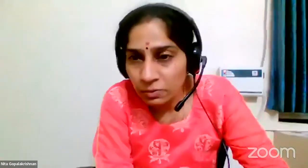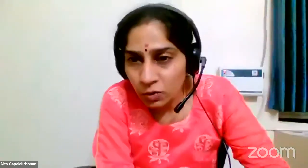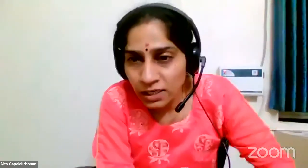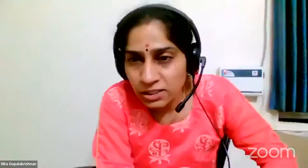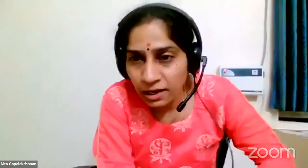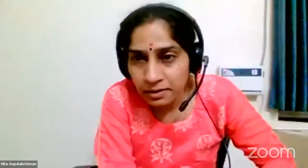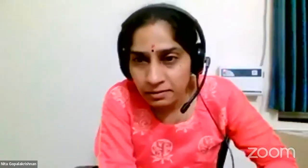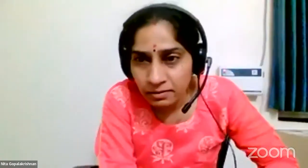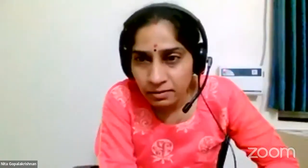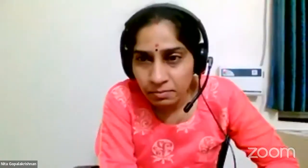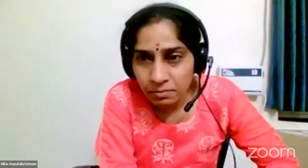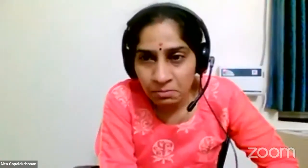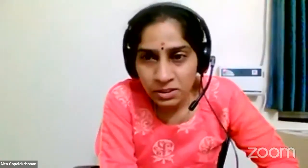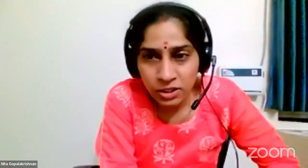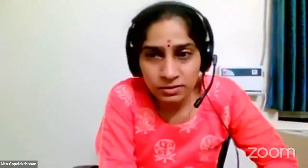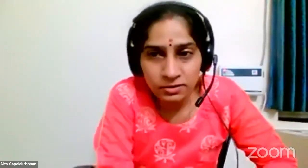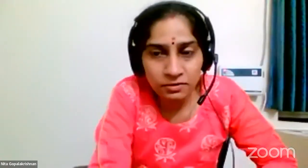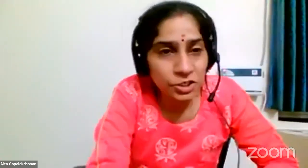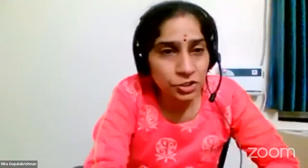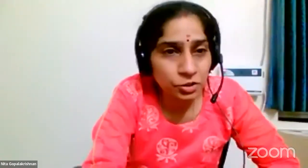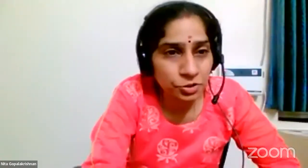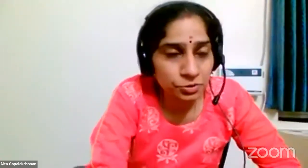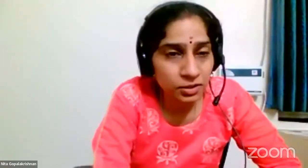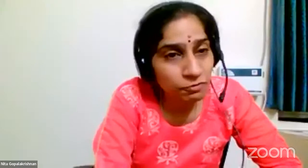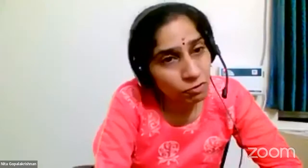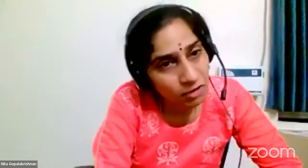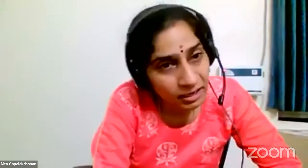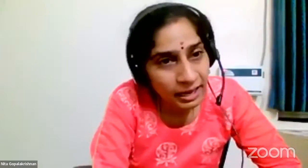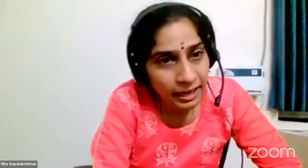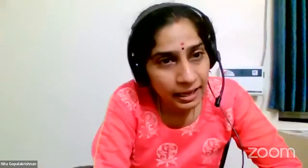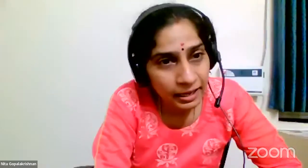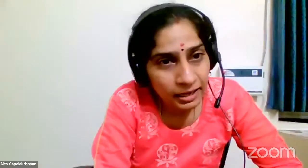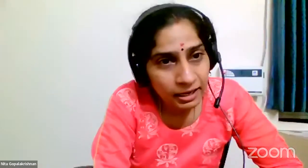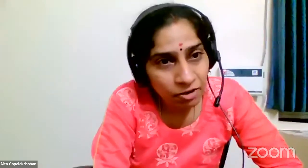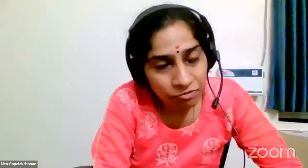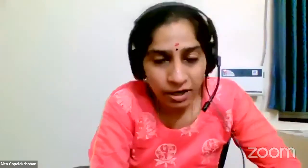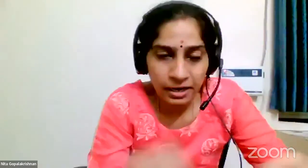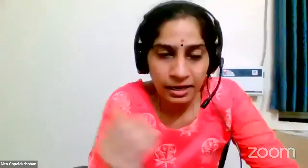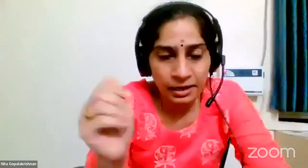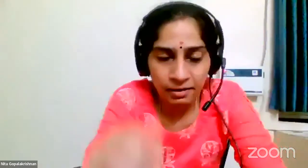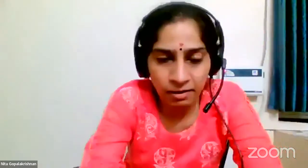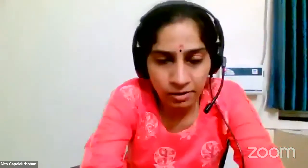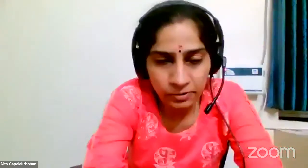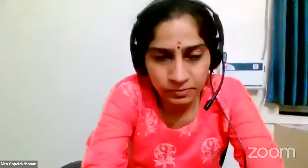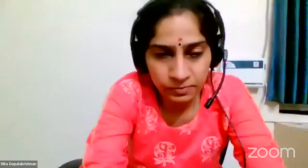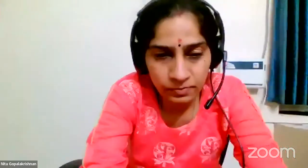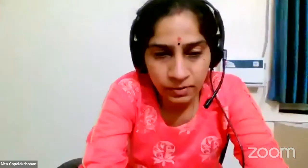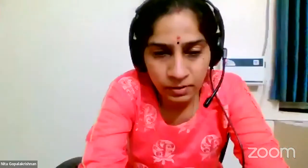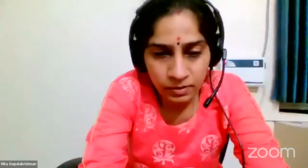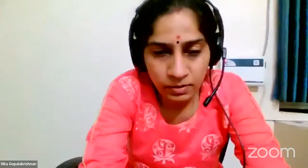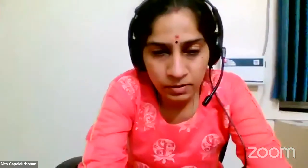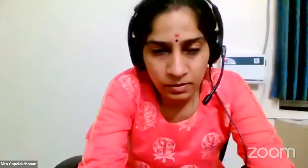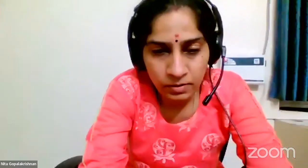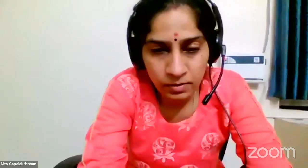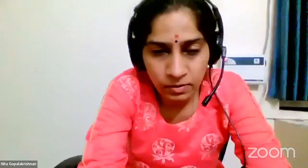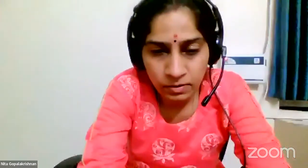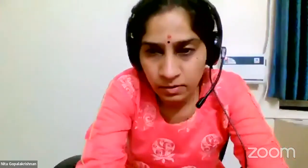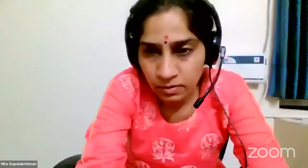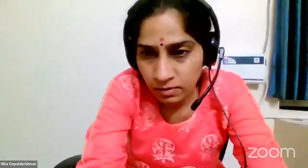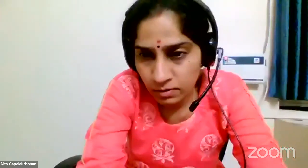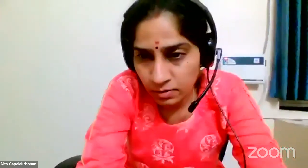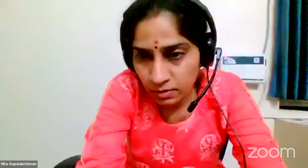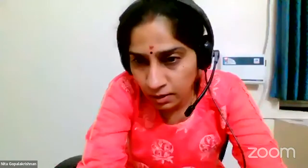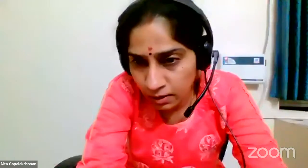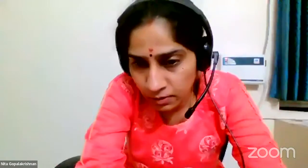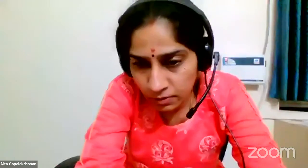अभी जो हम लोगों ने चार ब्राह्मण क्षत्रिय वैश्य और शूद्र, वो वर्ण वर्ण है, वर्ण वर्ण वर्ण है। है। हाँ आश्रम भी बता